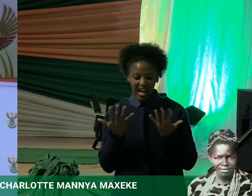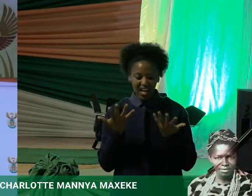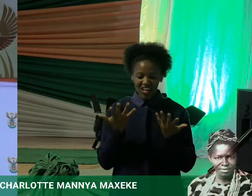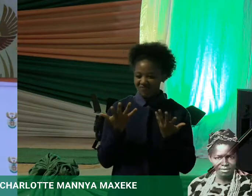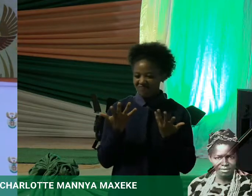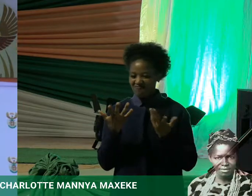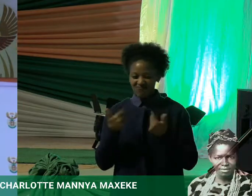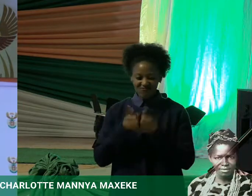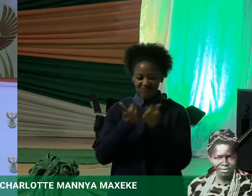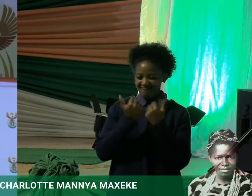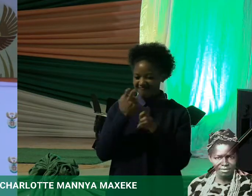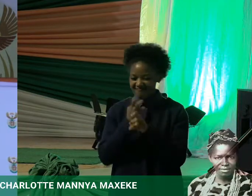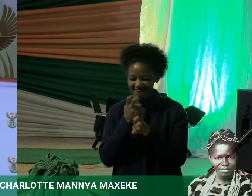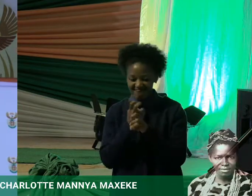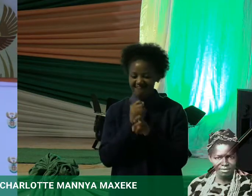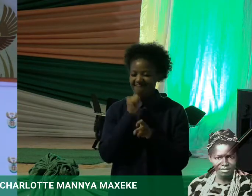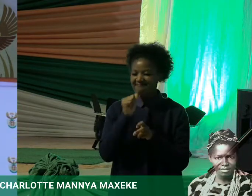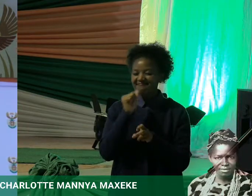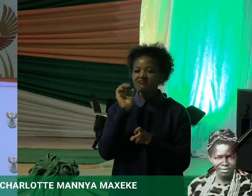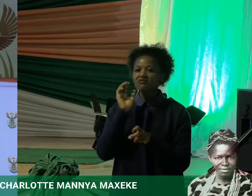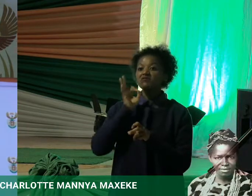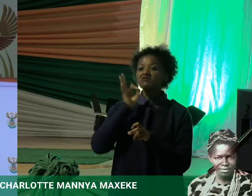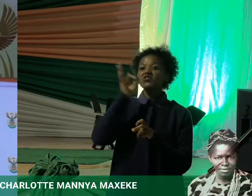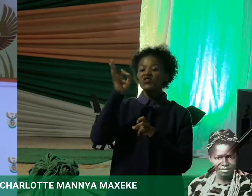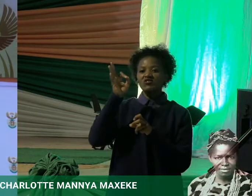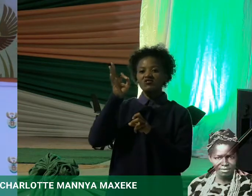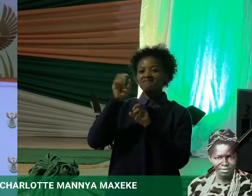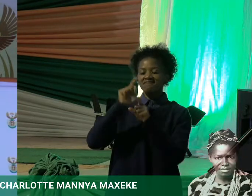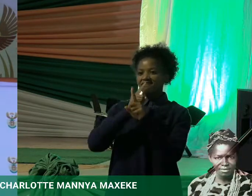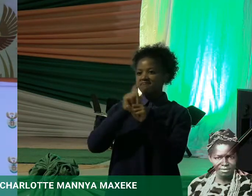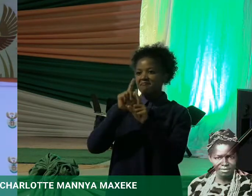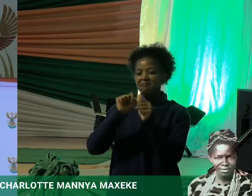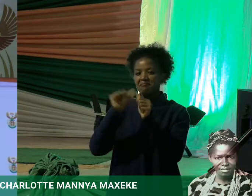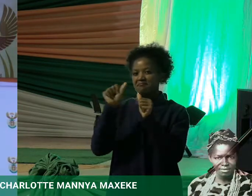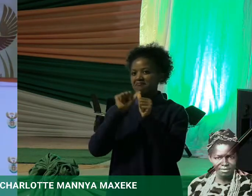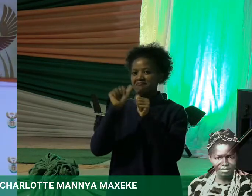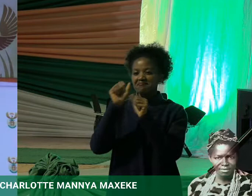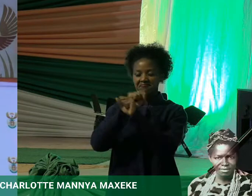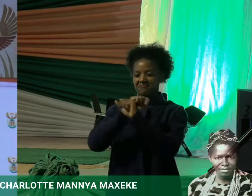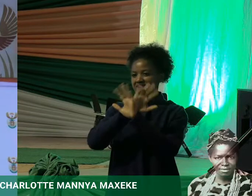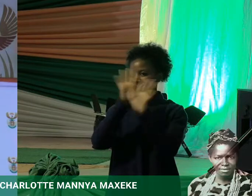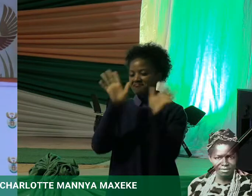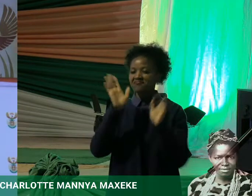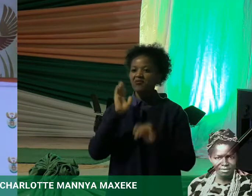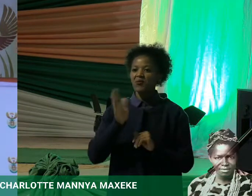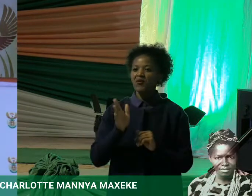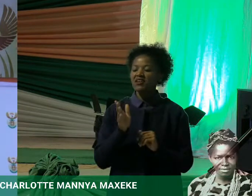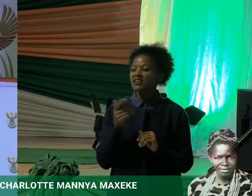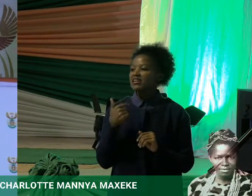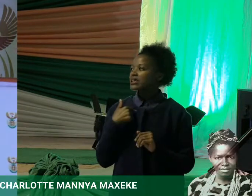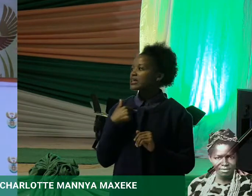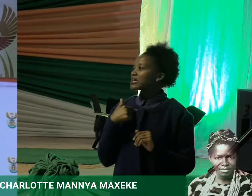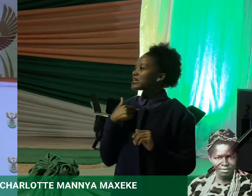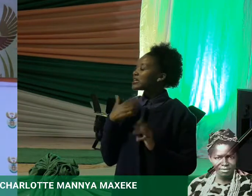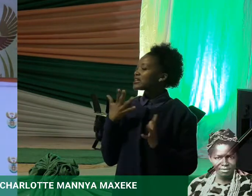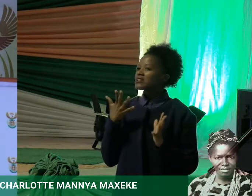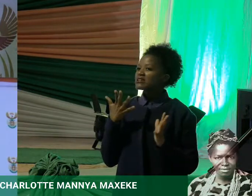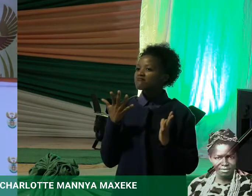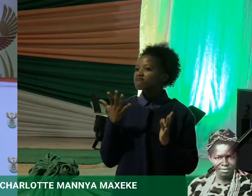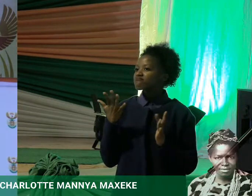kodwa ingomso liza kuqaqamba. Enkosi. Ndilindele u-isign ke